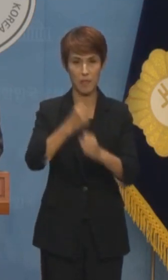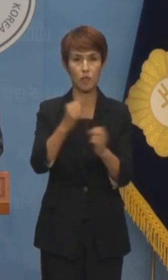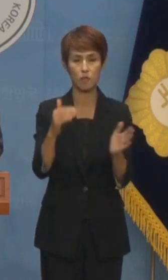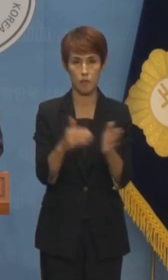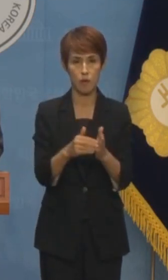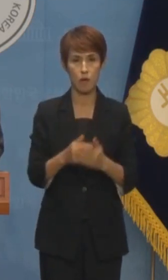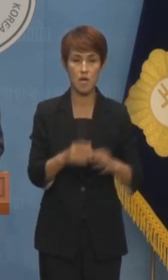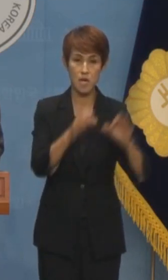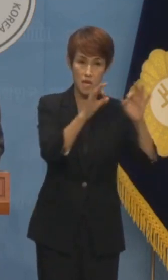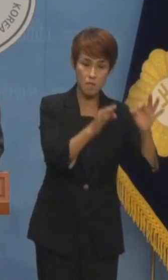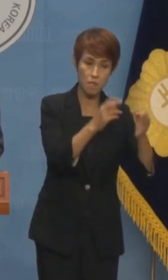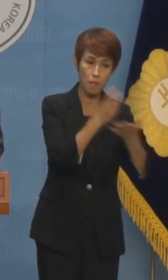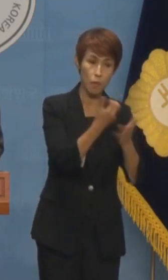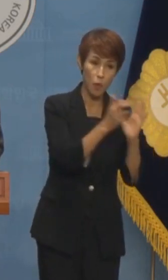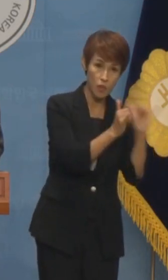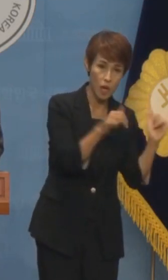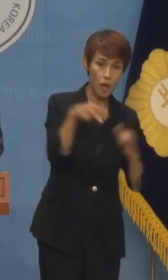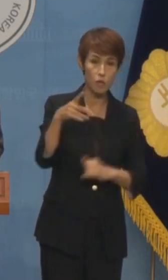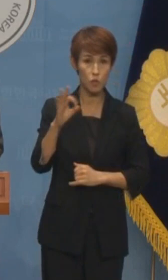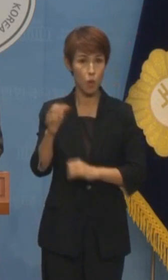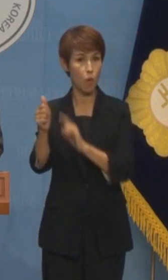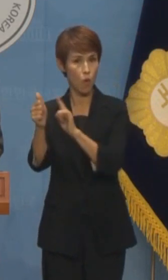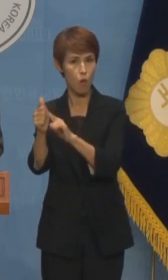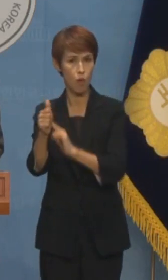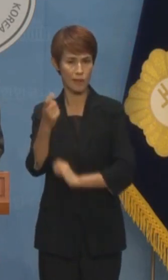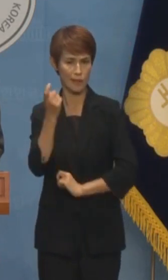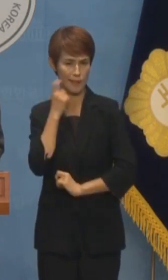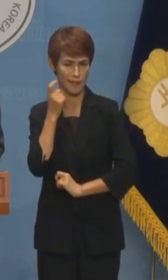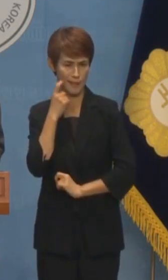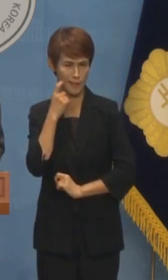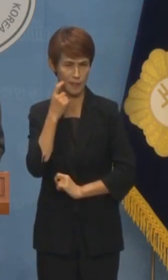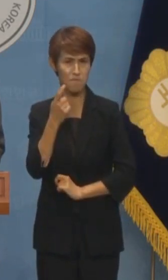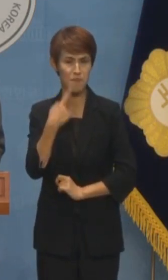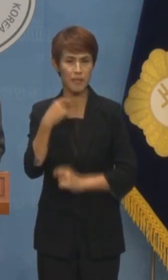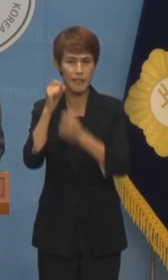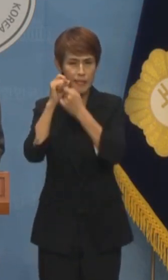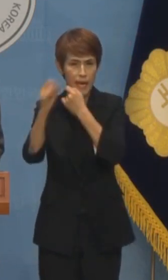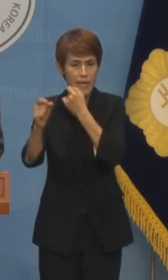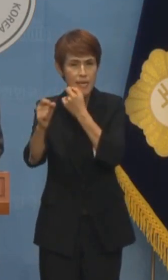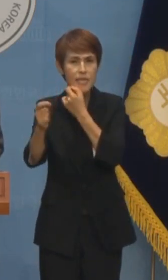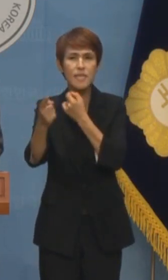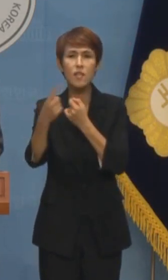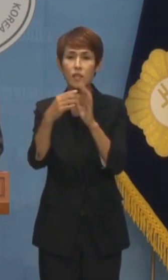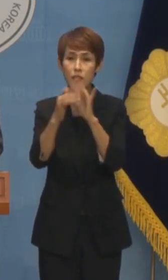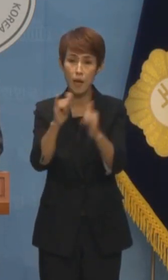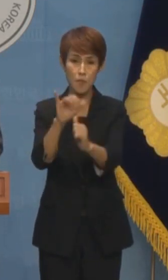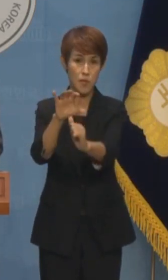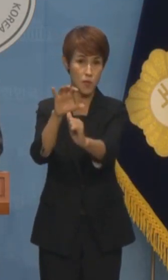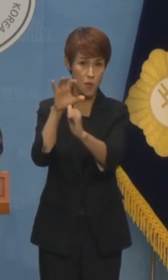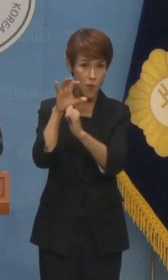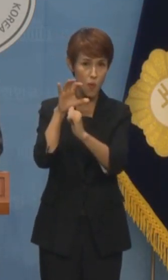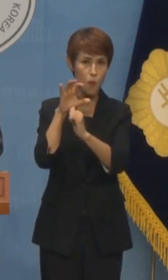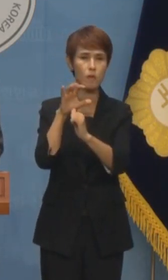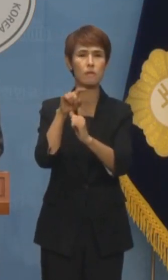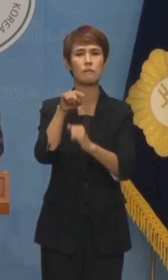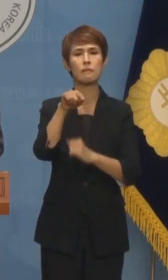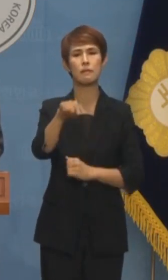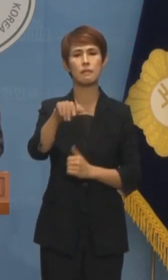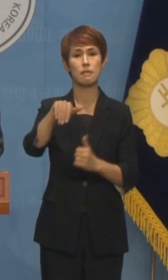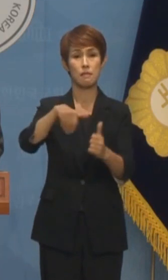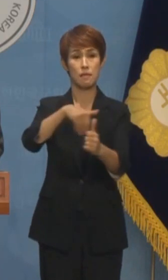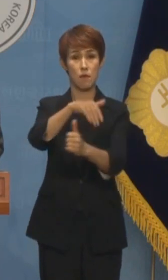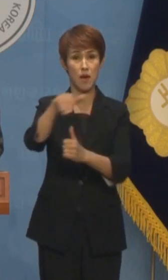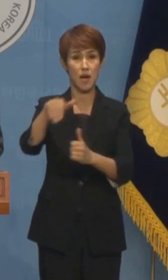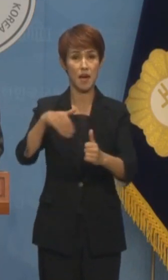전 경호관은 거짓과 허세를 일삼았던 사기 전과자를 이용하여 비극적인 사고를